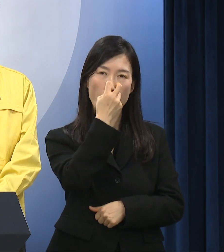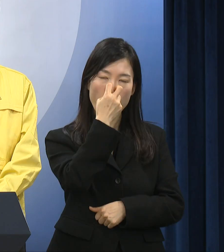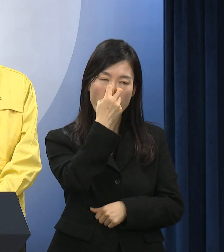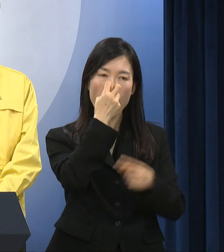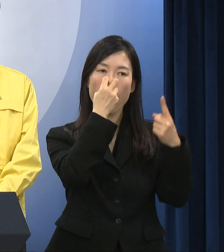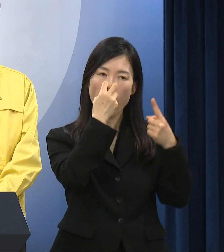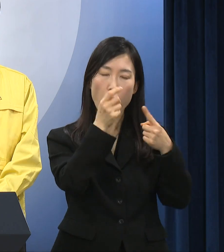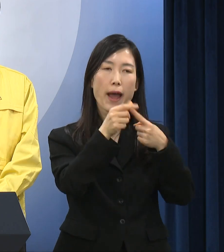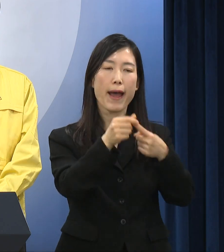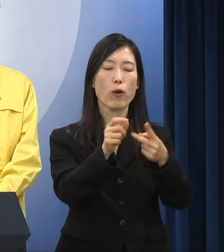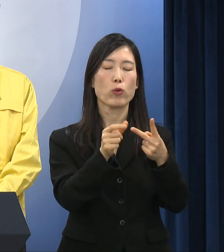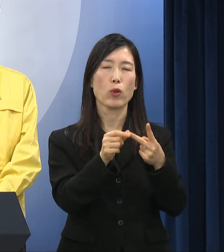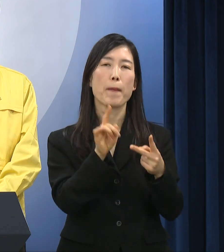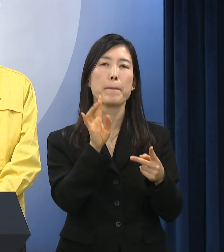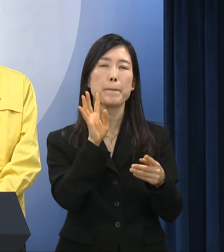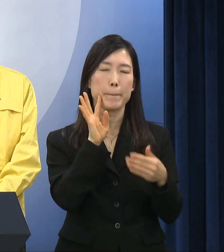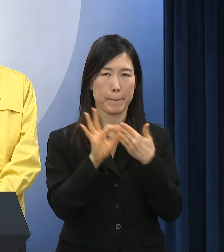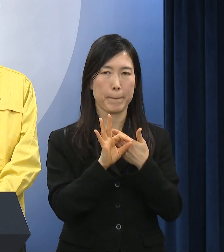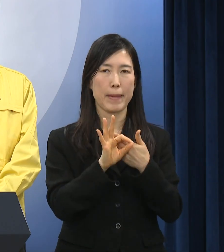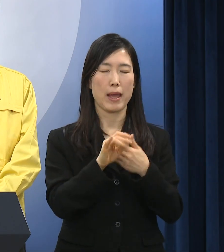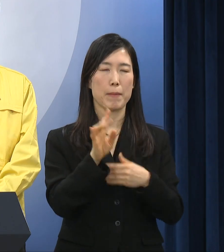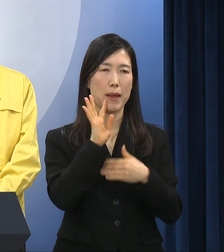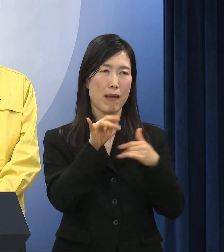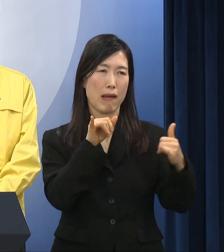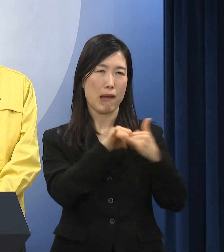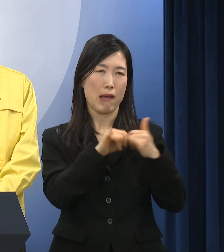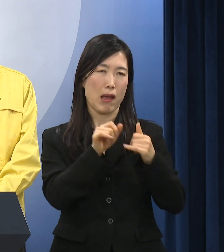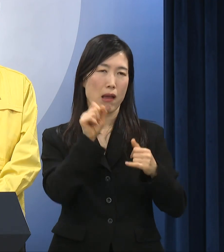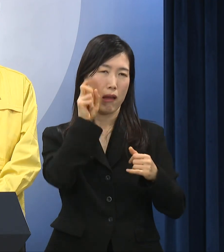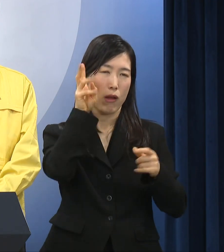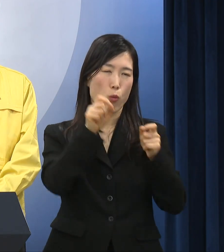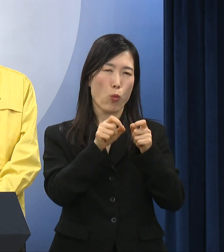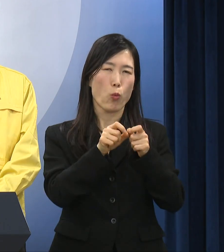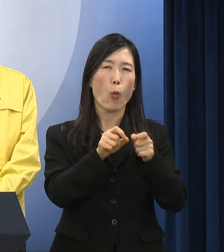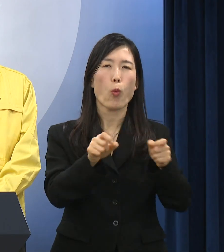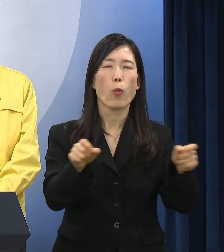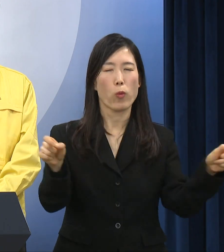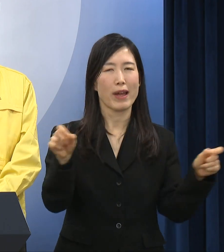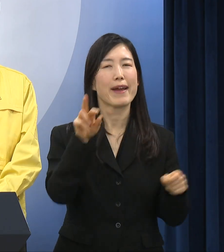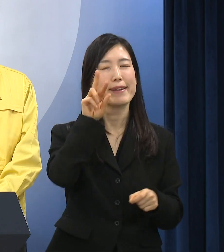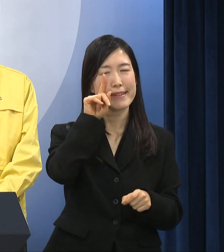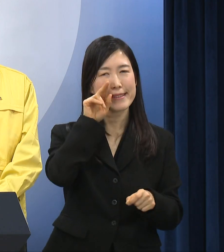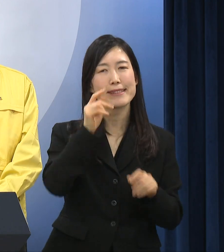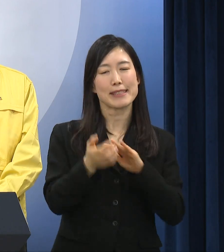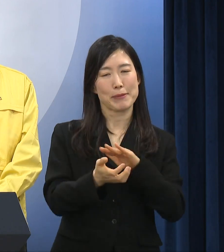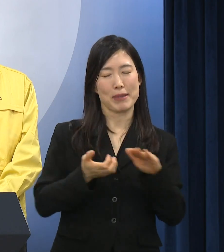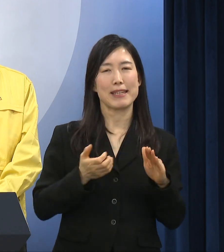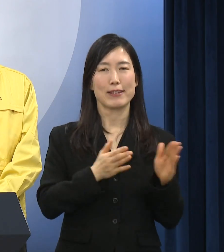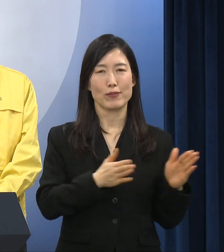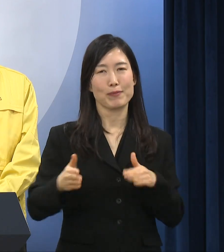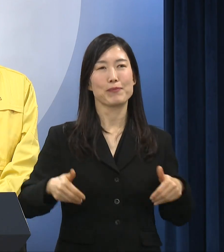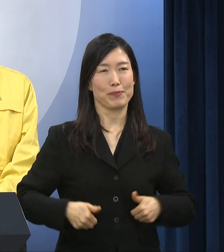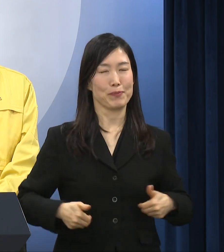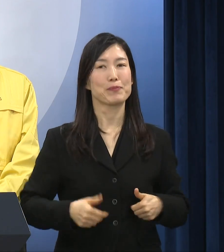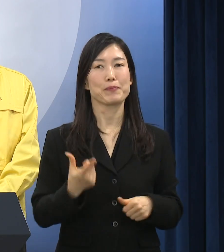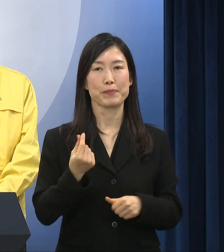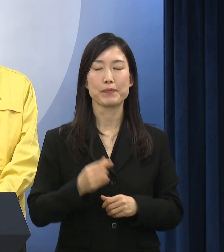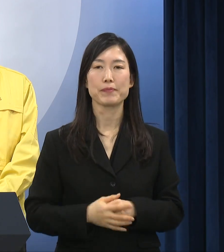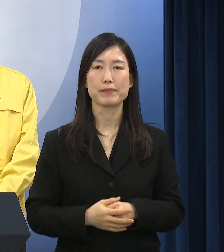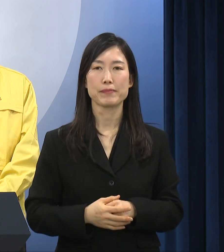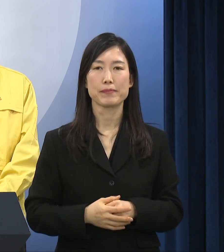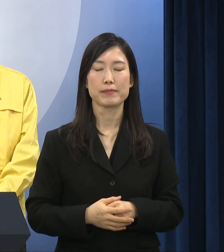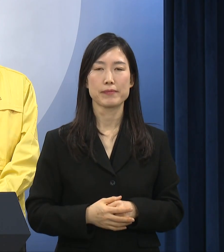하는 것을 예상하고 대비하는 게 중요하다고 생각을 합니다. 그것과 관련해서 가격 변동은